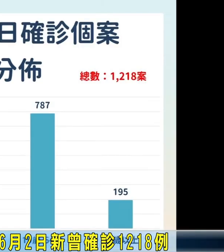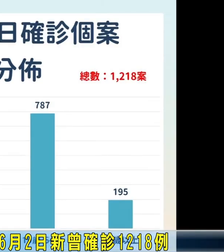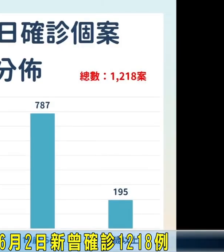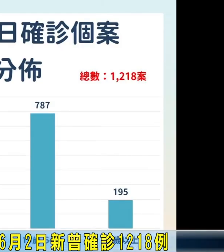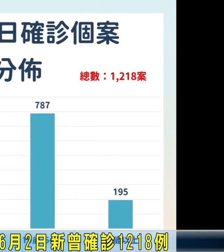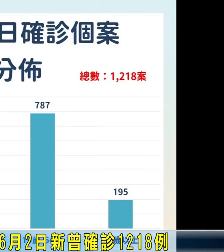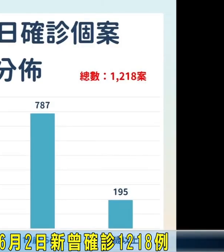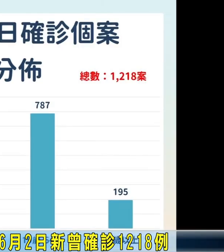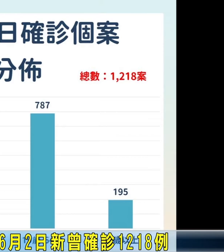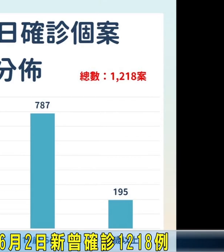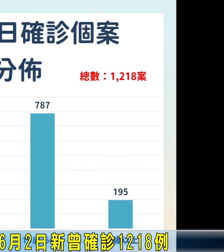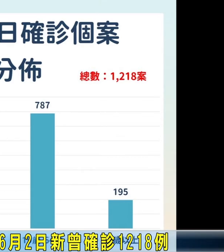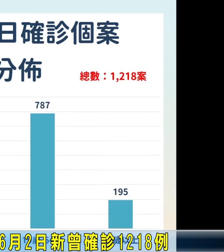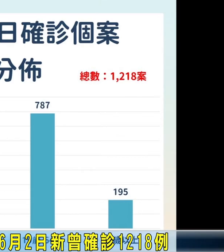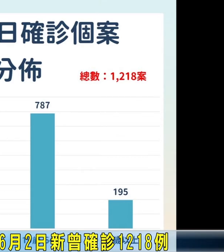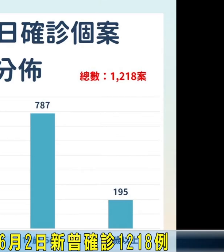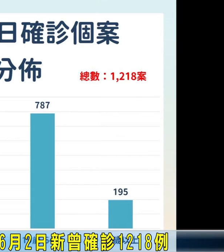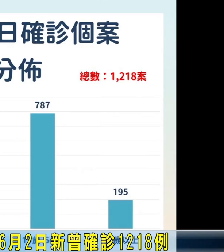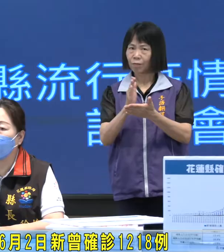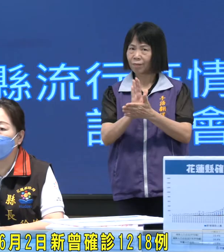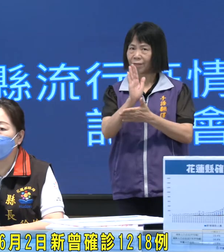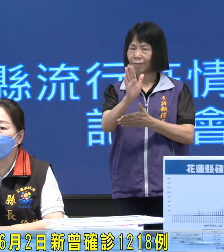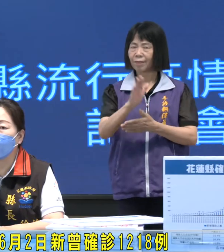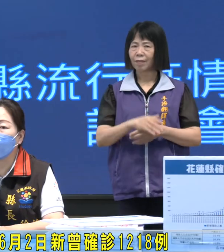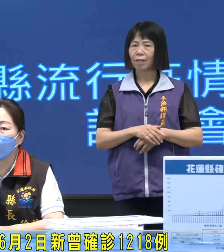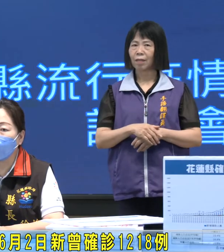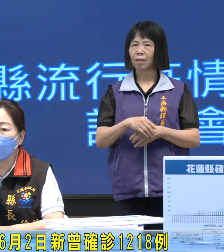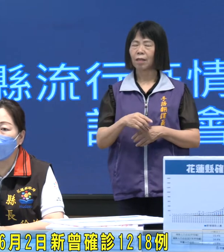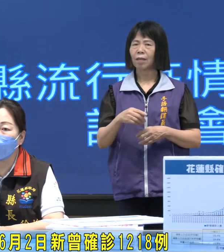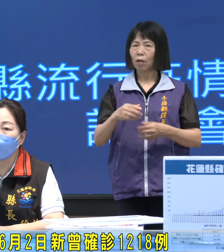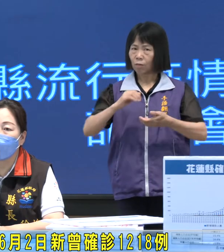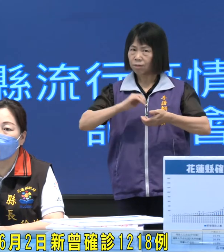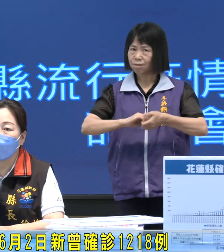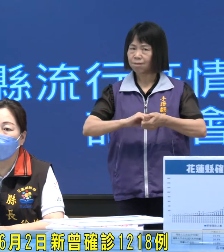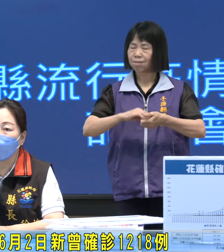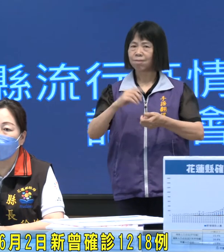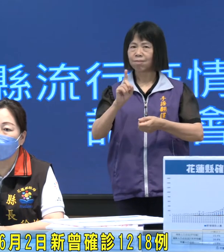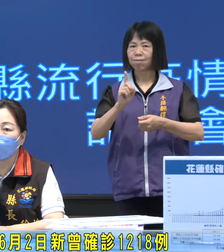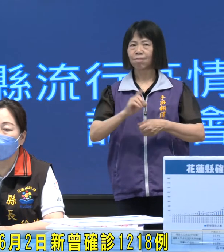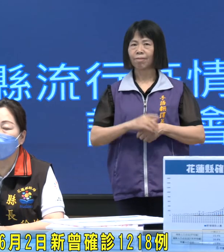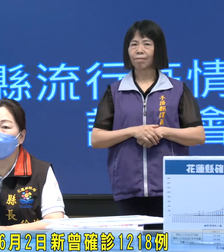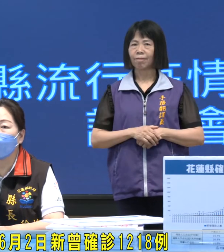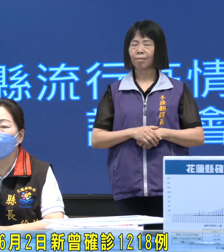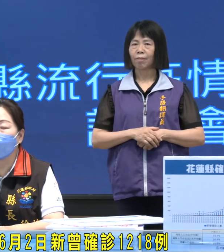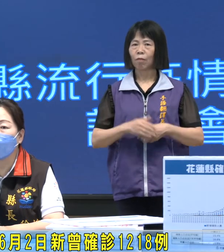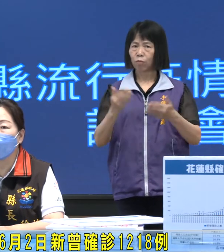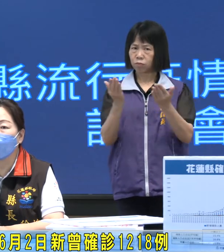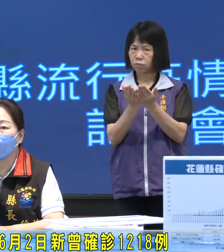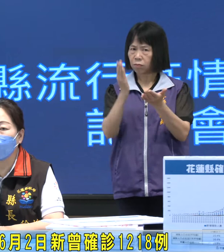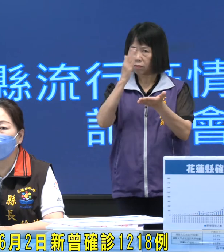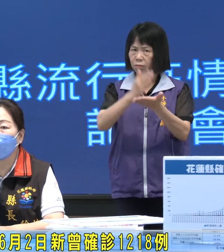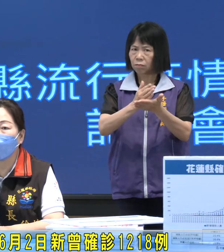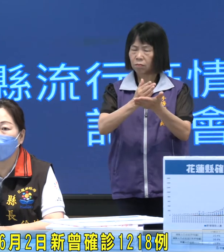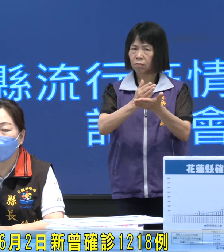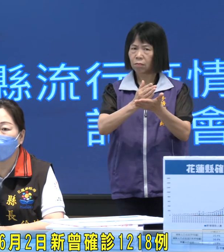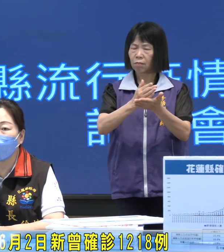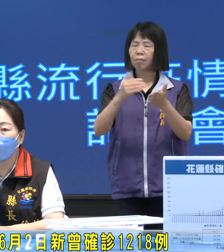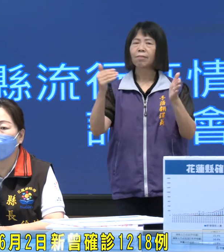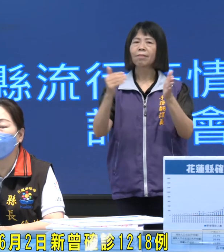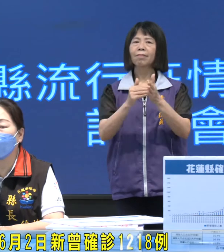少我们评估了一下，所以我们做了一个决定，就是暂停实体课程